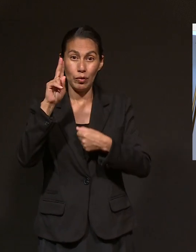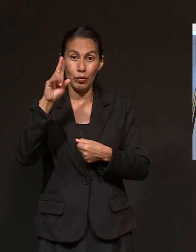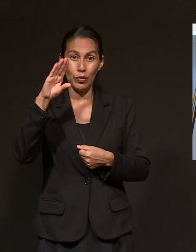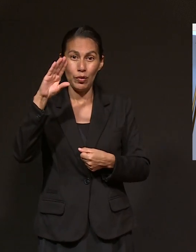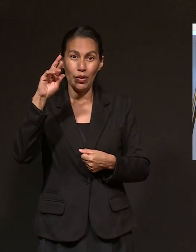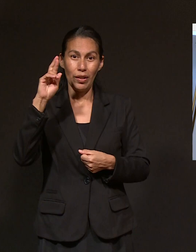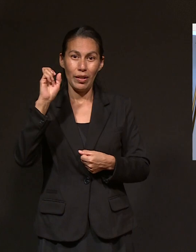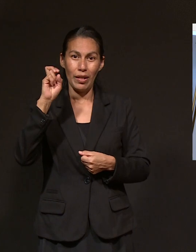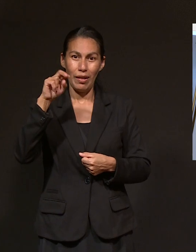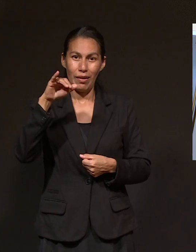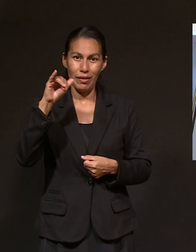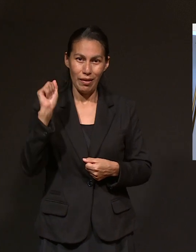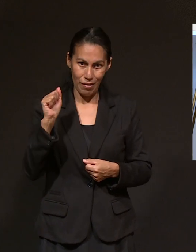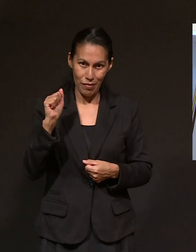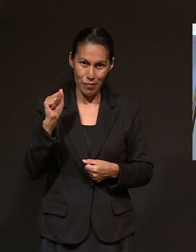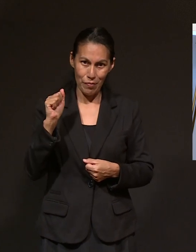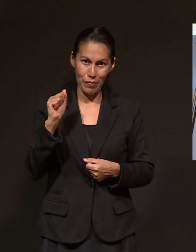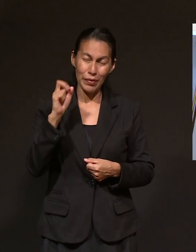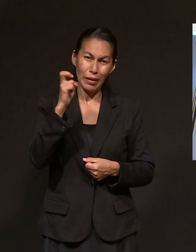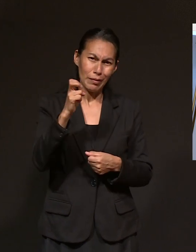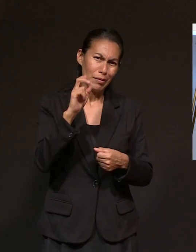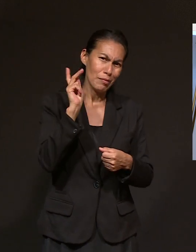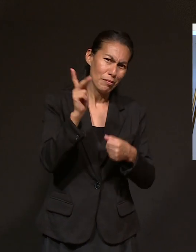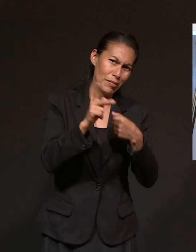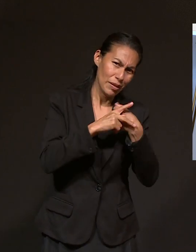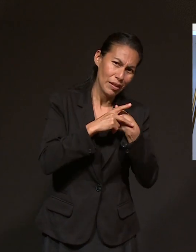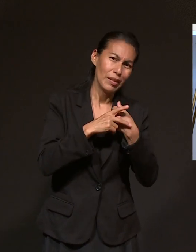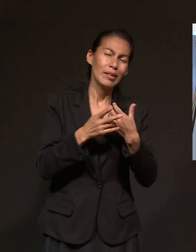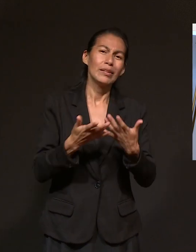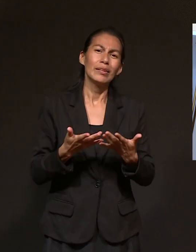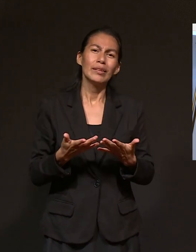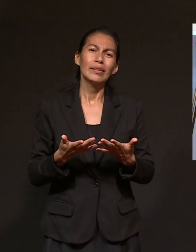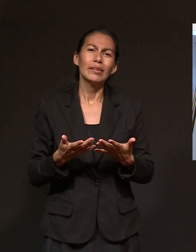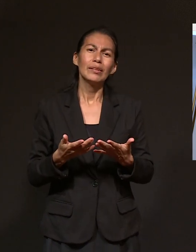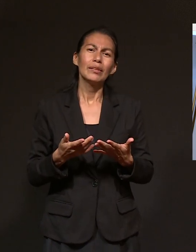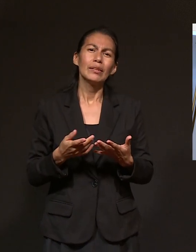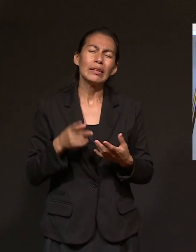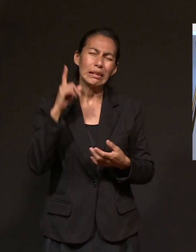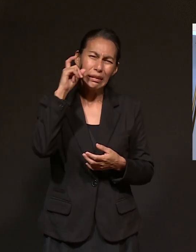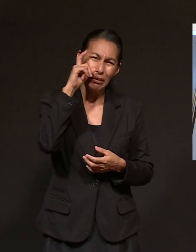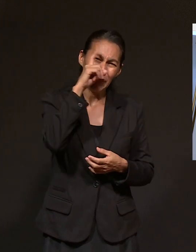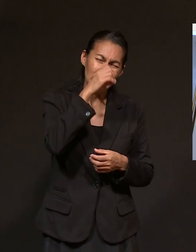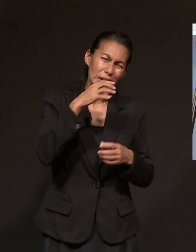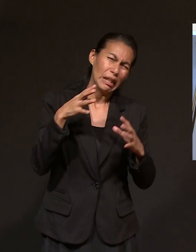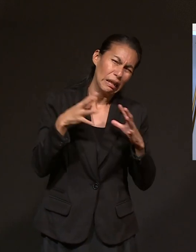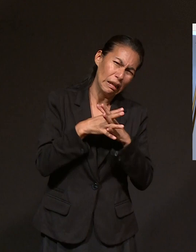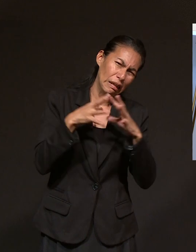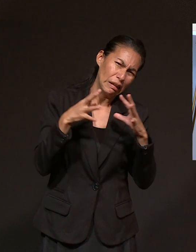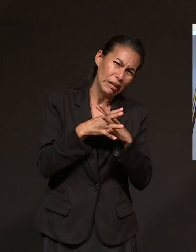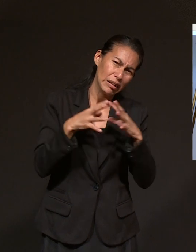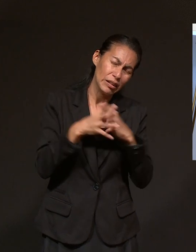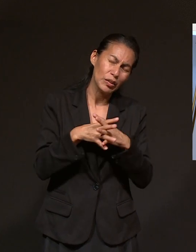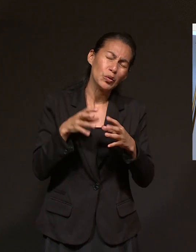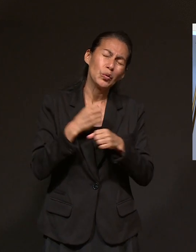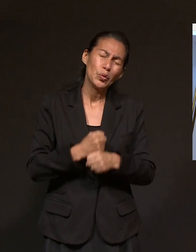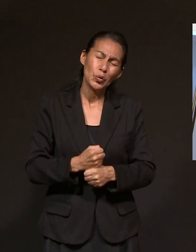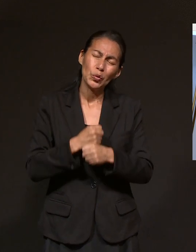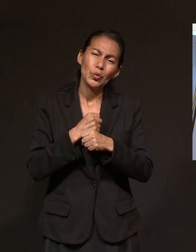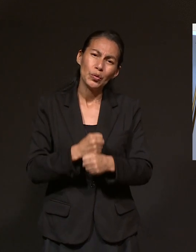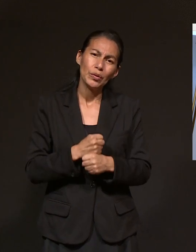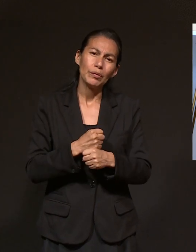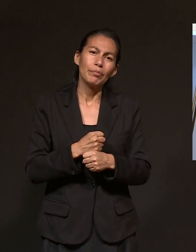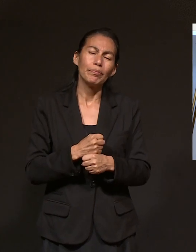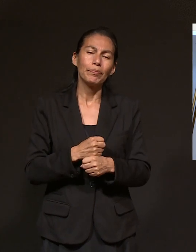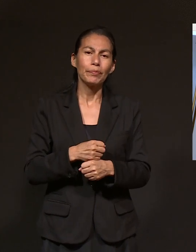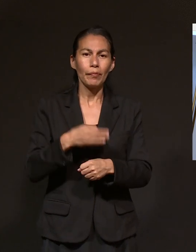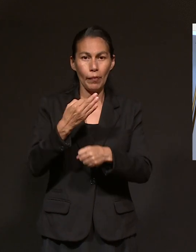nuestras oraciones por aquel país que aún padece los estragos de la